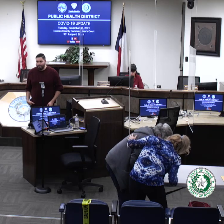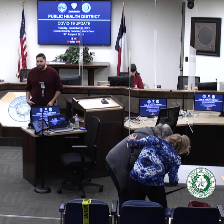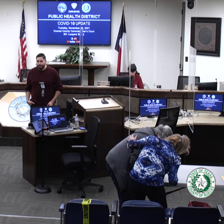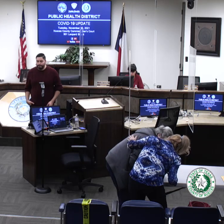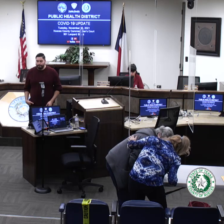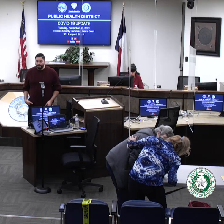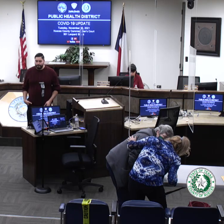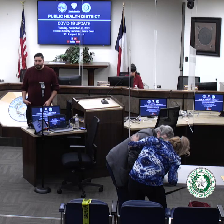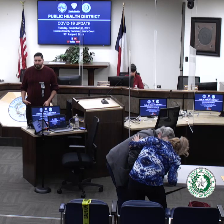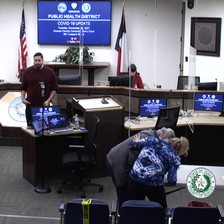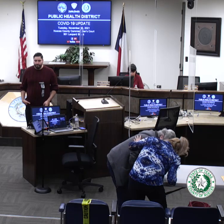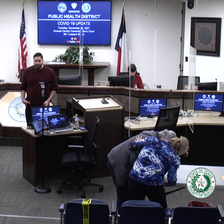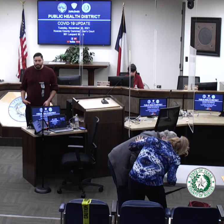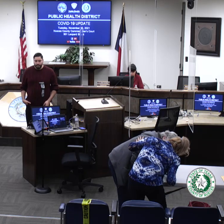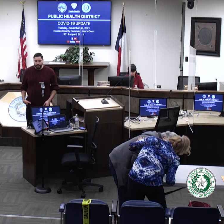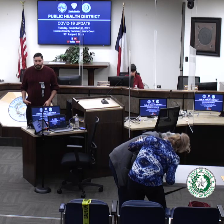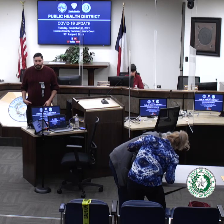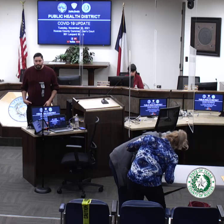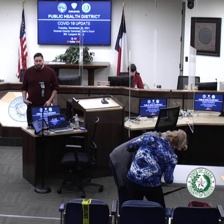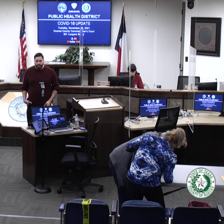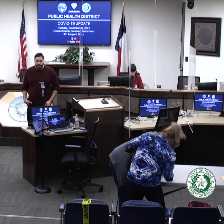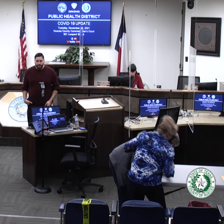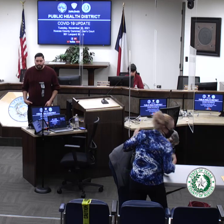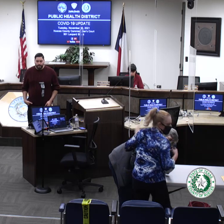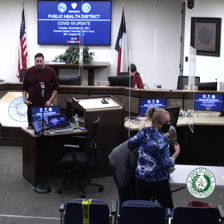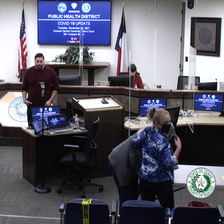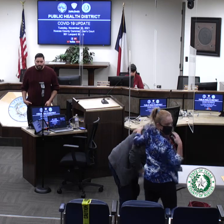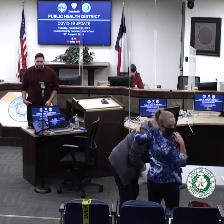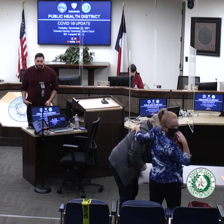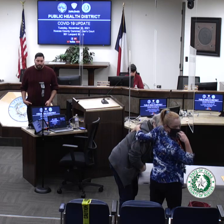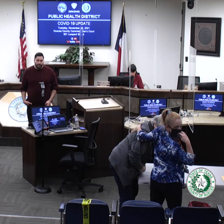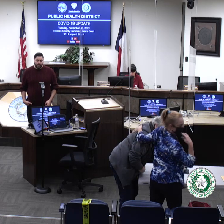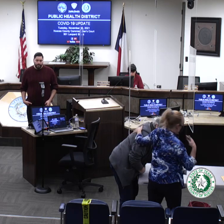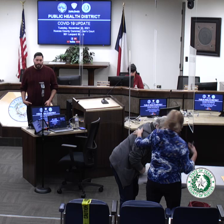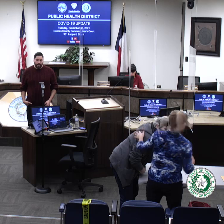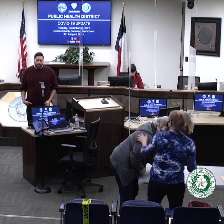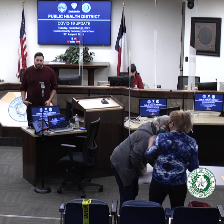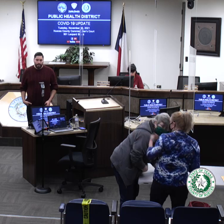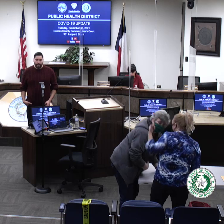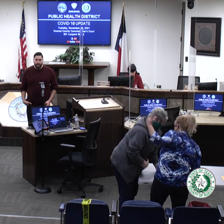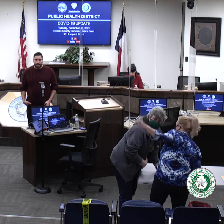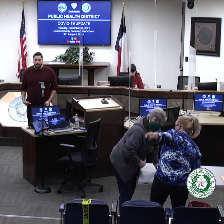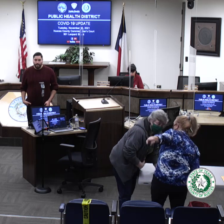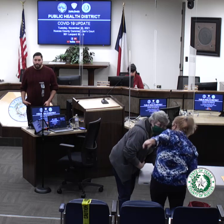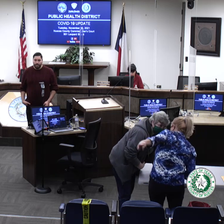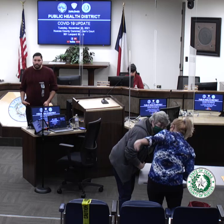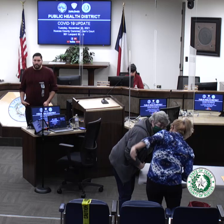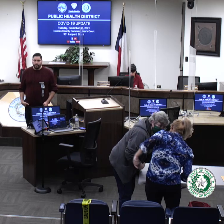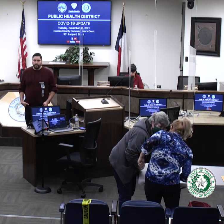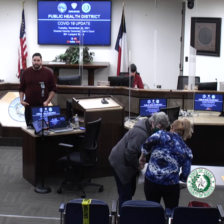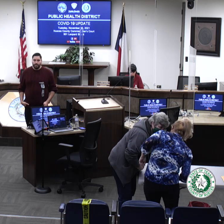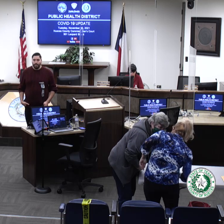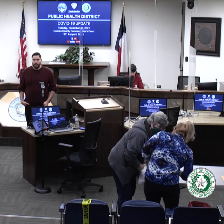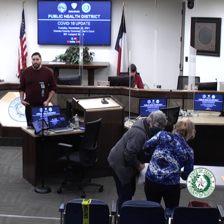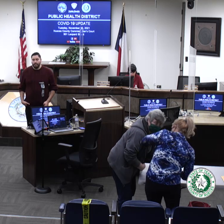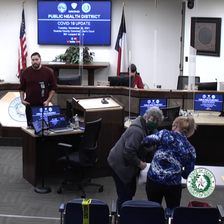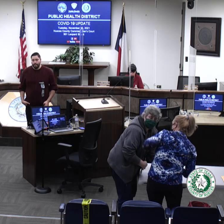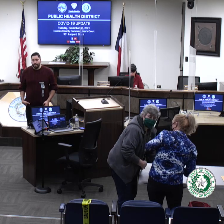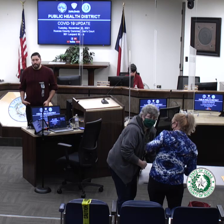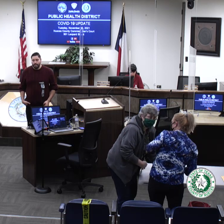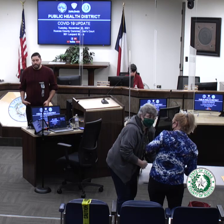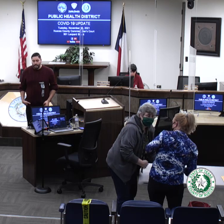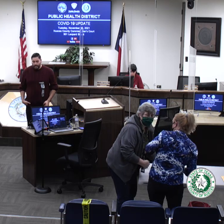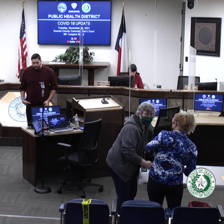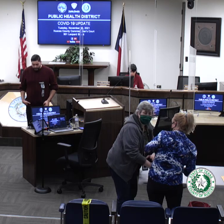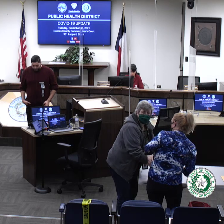monitorea continuamente las variantes y se estima que llegue pronto a nuestro país. Los primeros informes de Sudáfrica indican que esta variante se propaga más